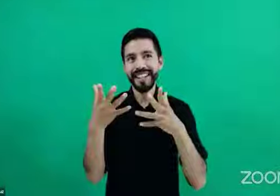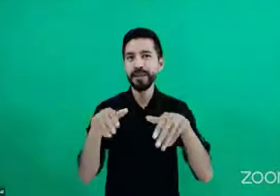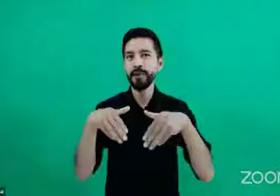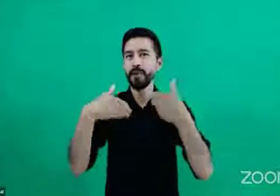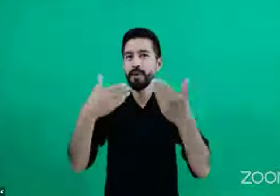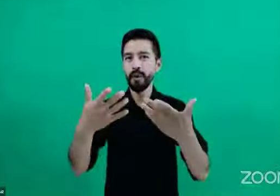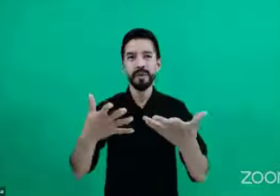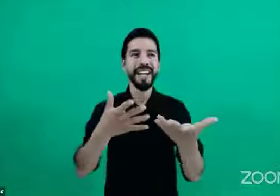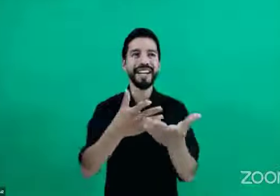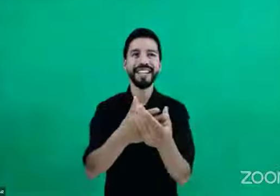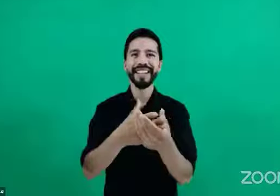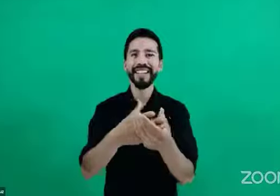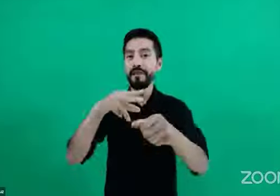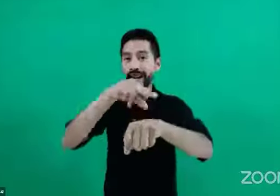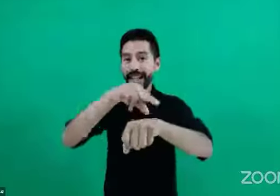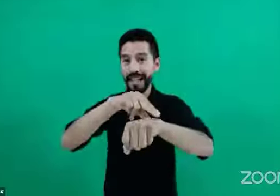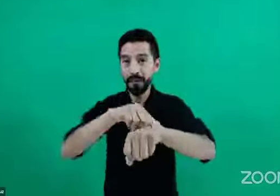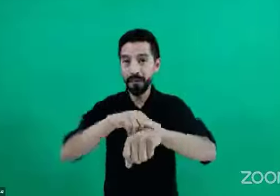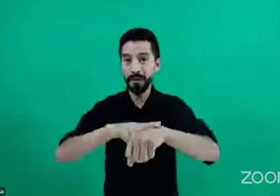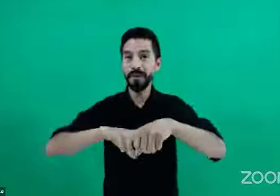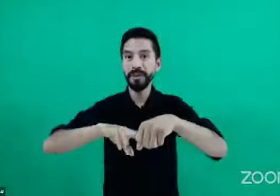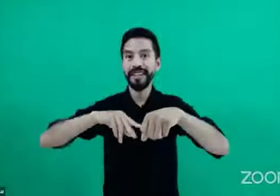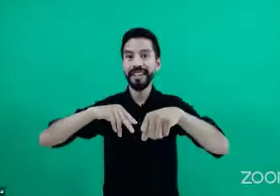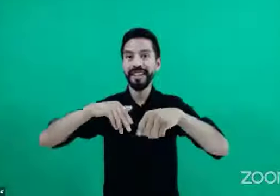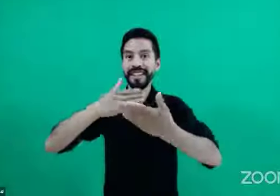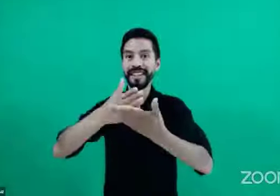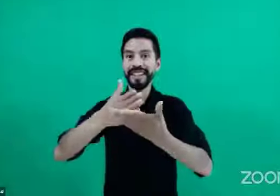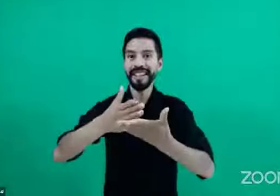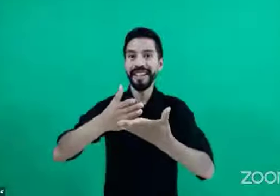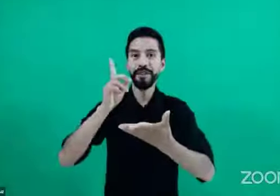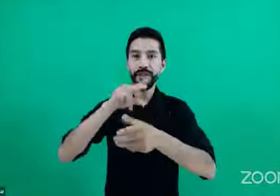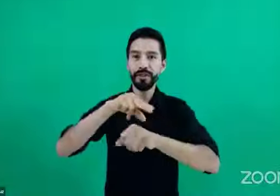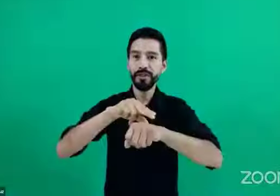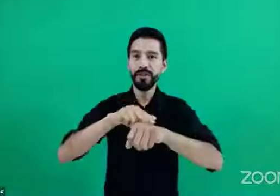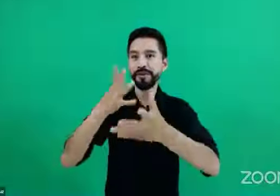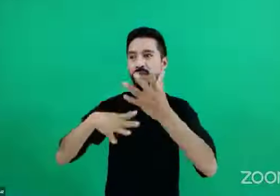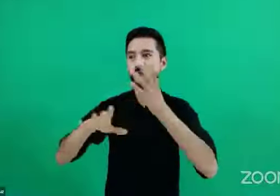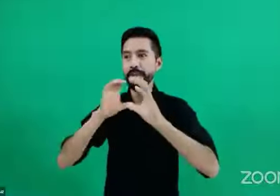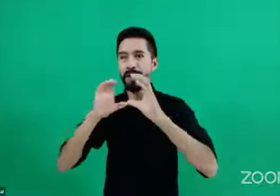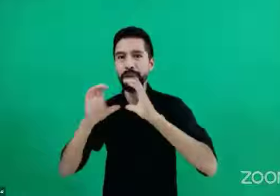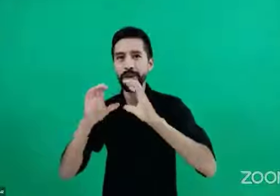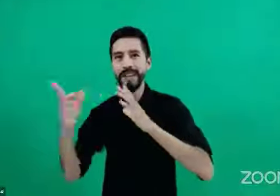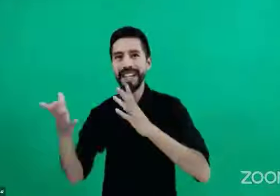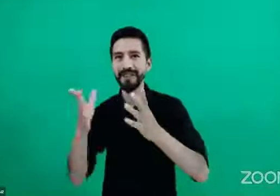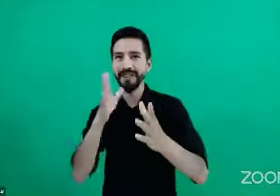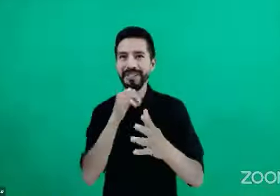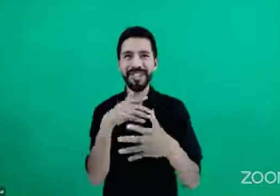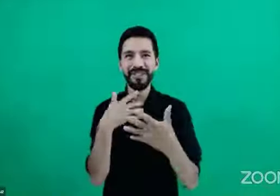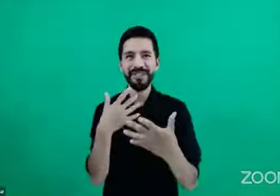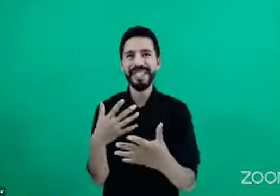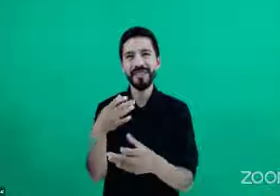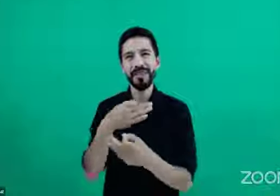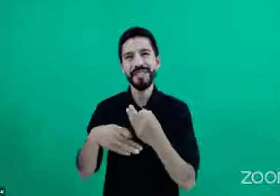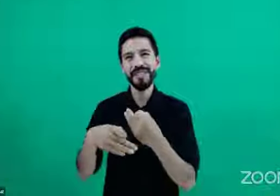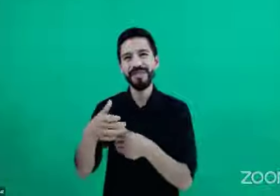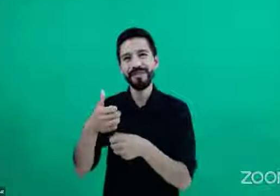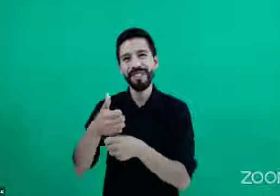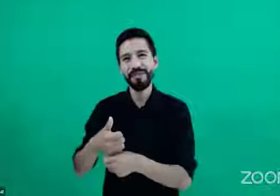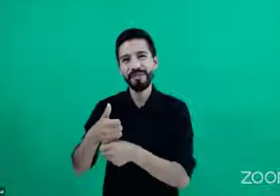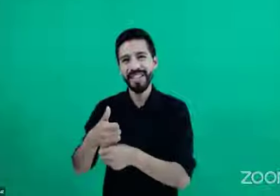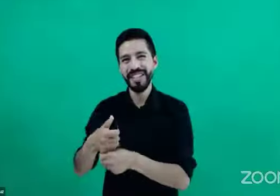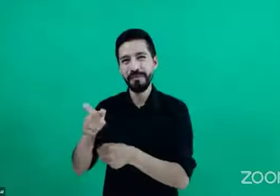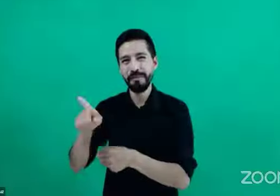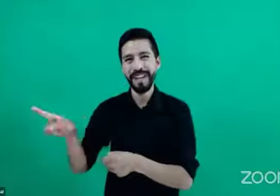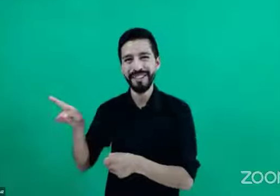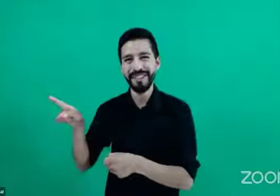de lo que ellos ven o salen, van al doctor y el doctor no se puede comunicar con ellos. Entonces, todo esto es